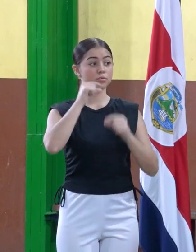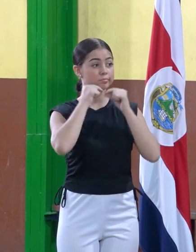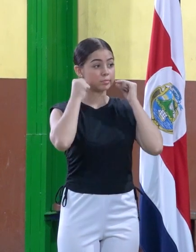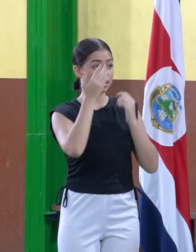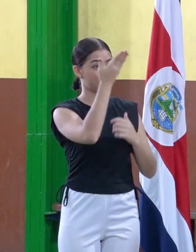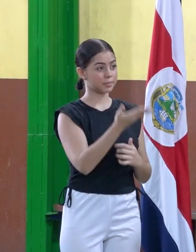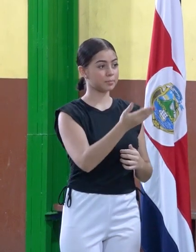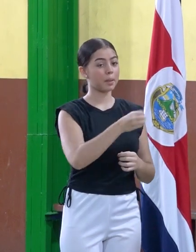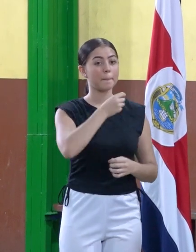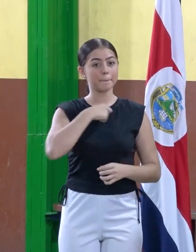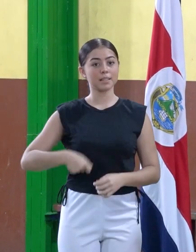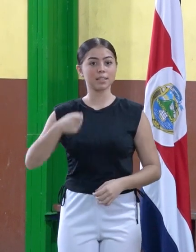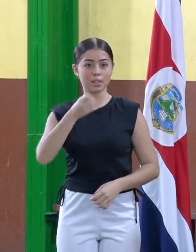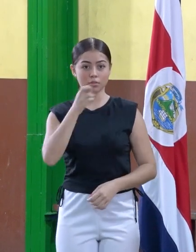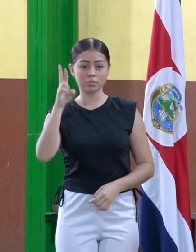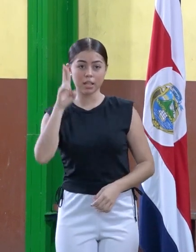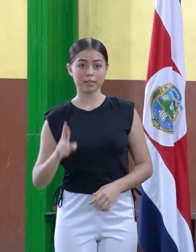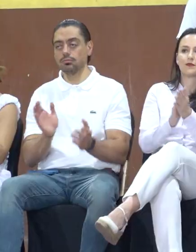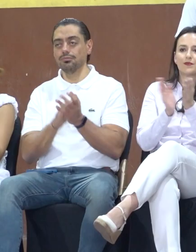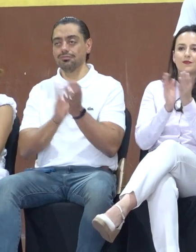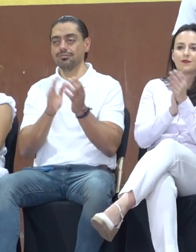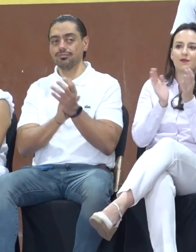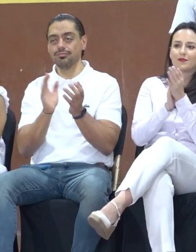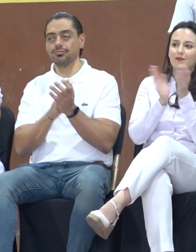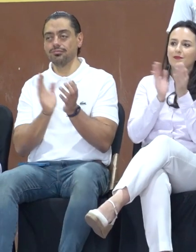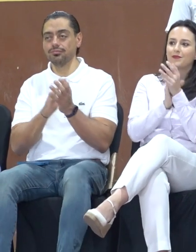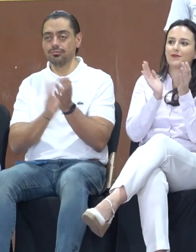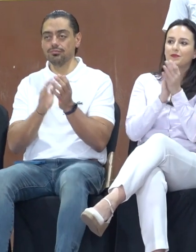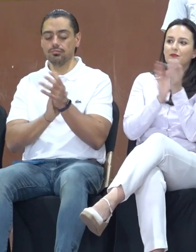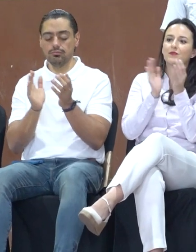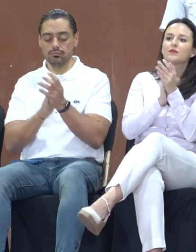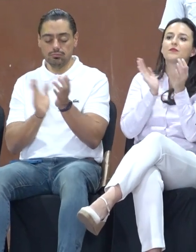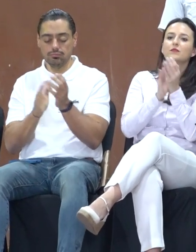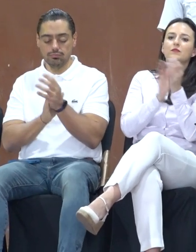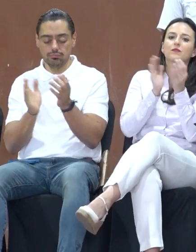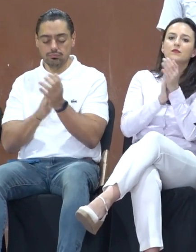Hugo Chávez Robles, presidente de la República de Costa Rica.